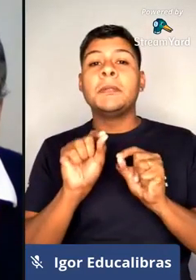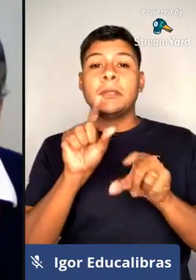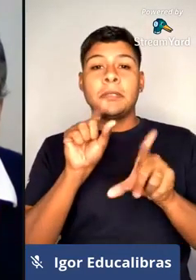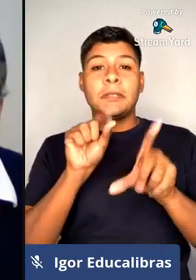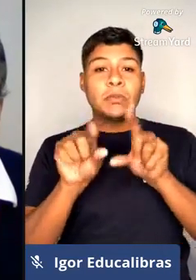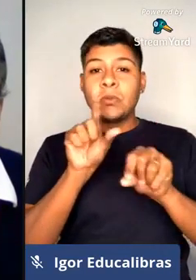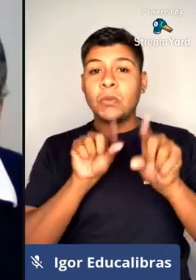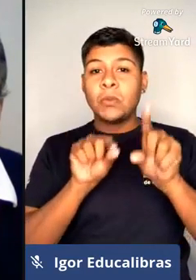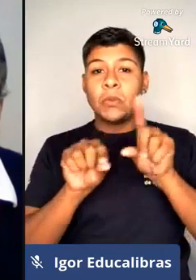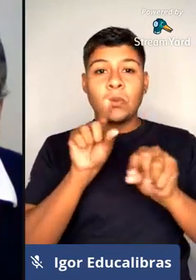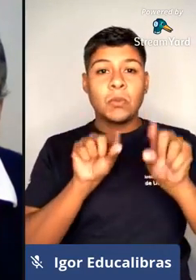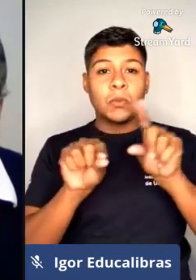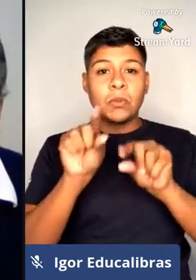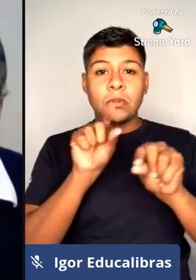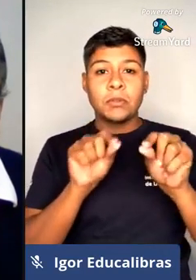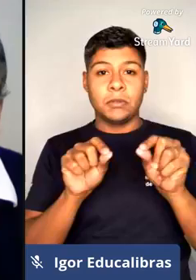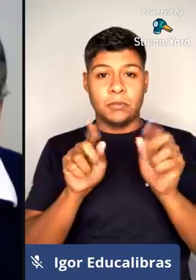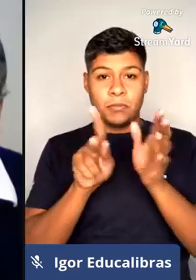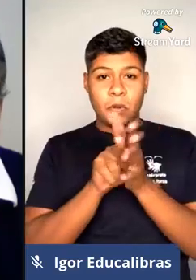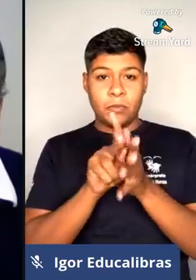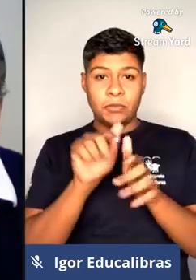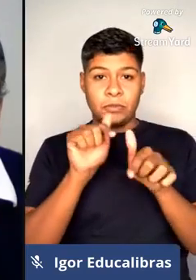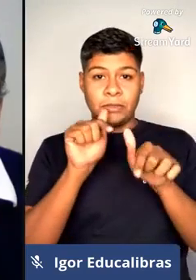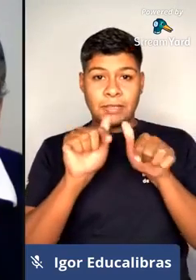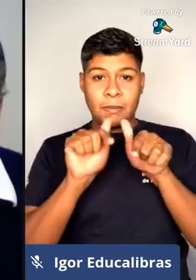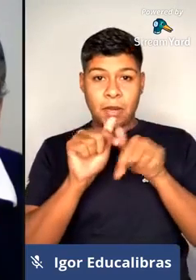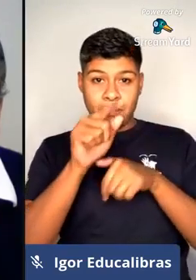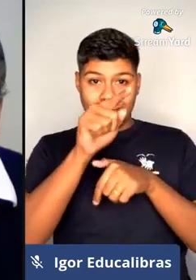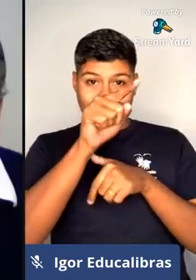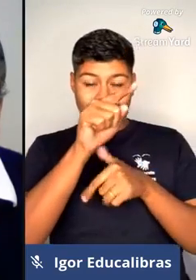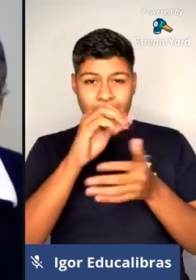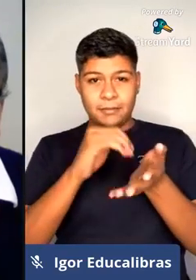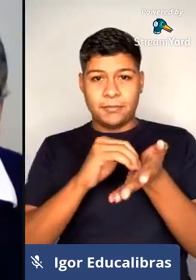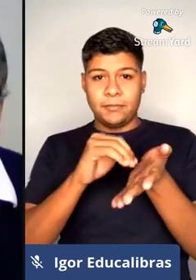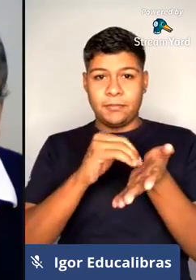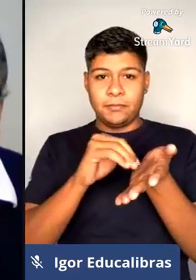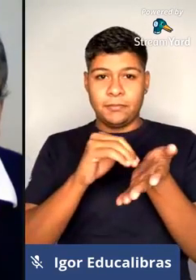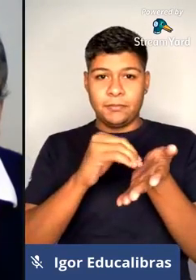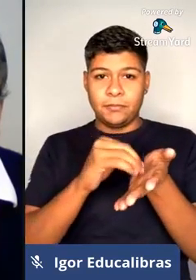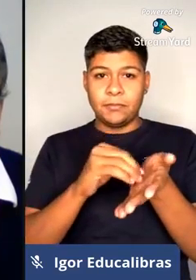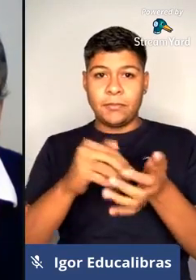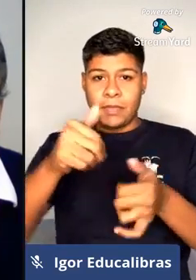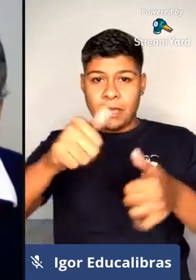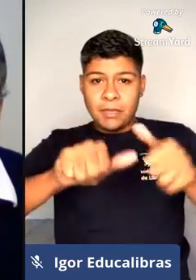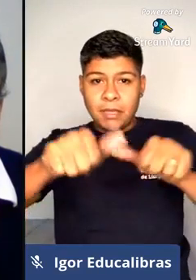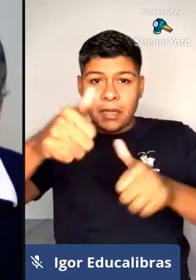selecionadas por um grupo de trabalho da Secretaria, né? A gente analisou